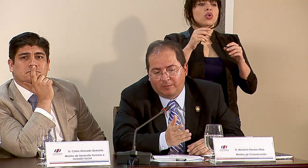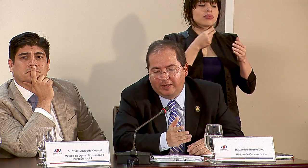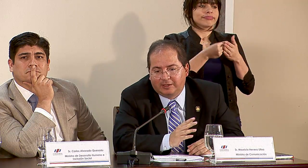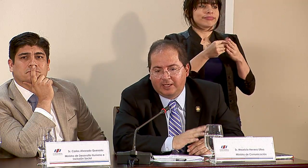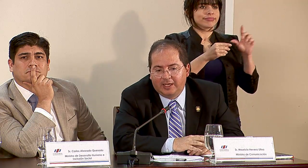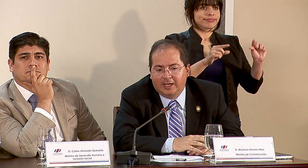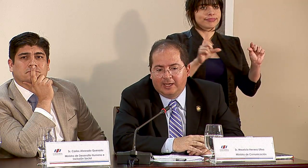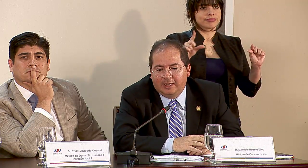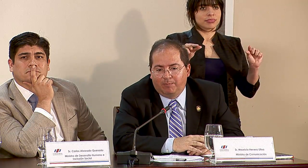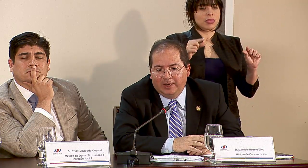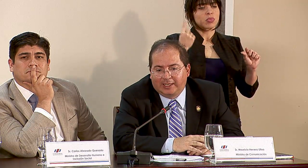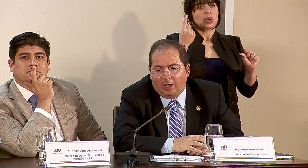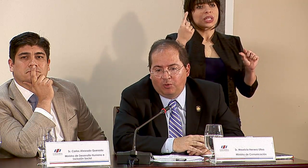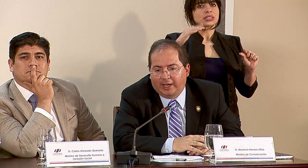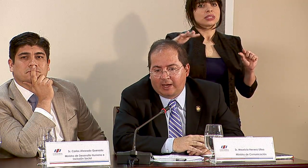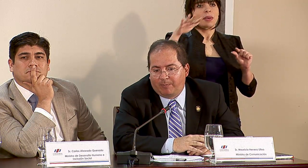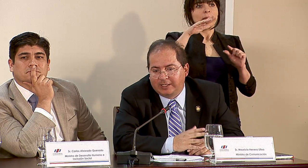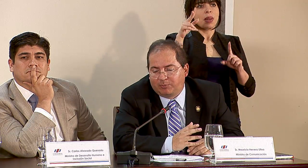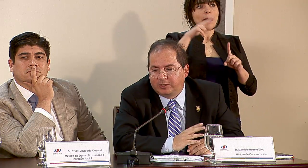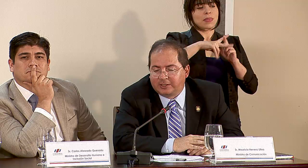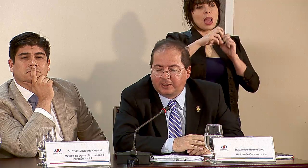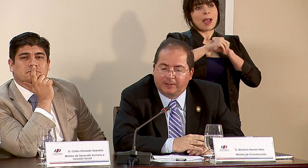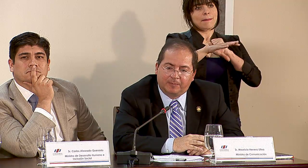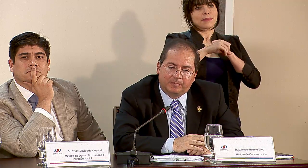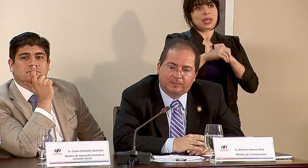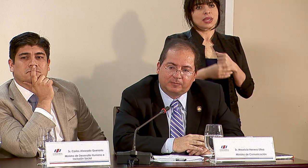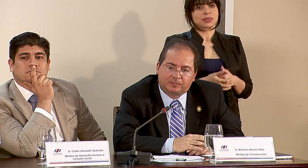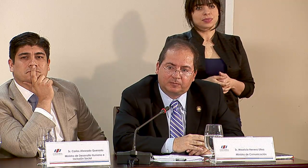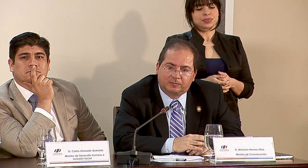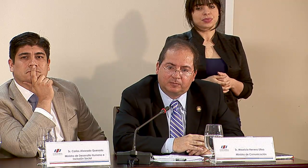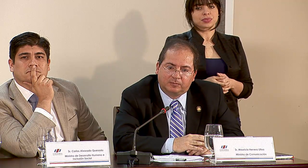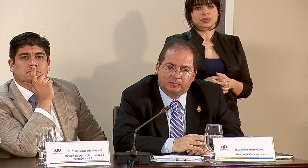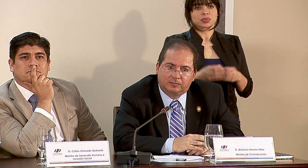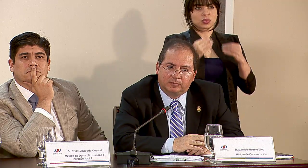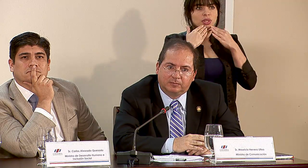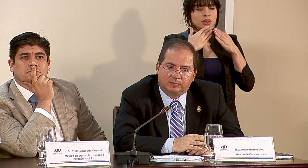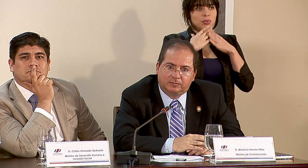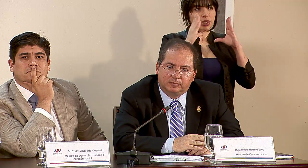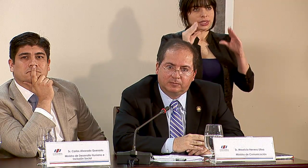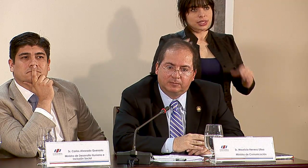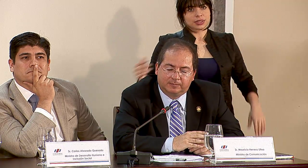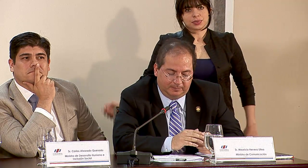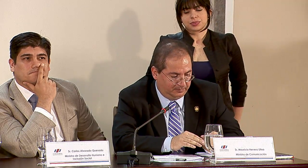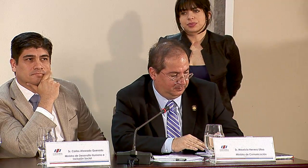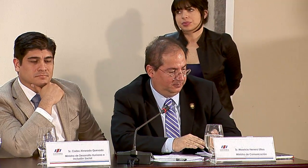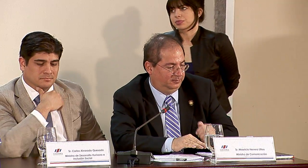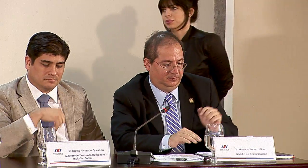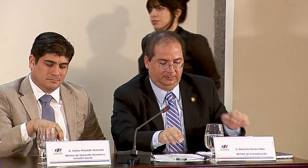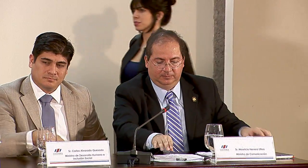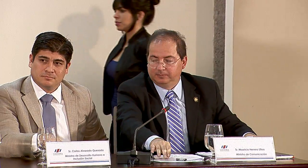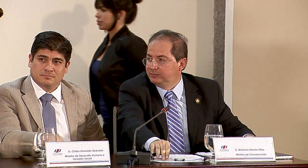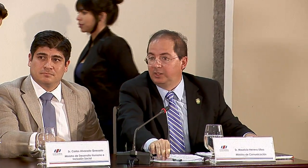para lo que usualmente implica una campaña publicitaria muchas gracias muy buenas tardes